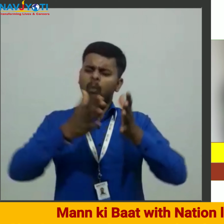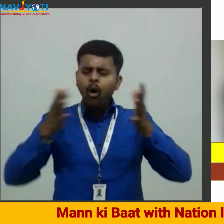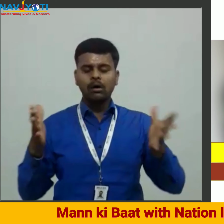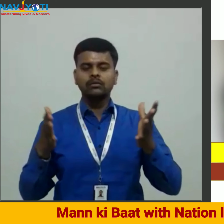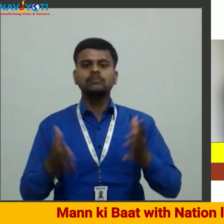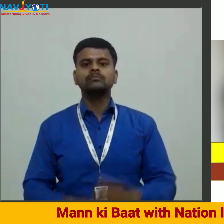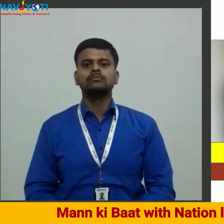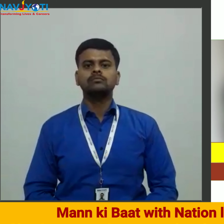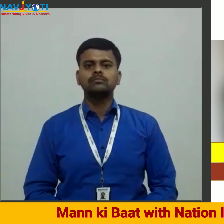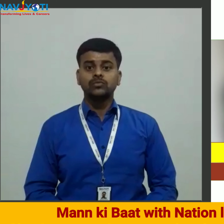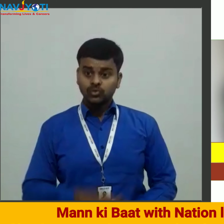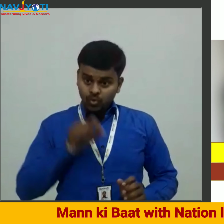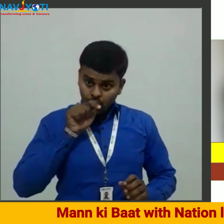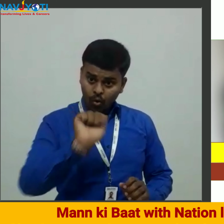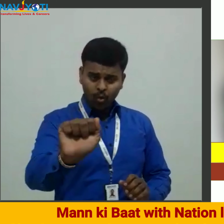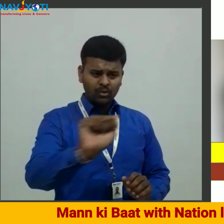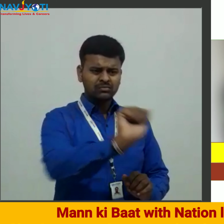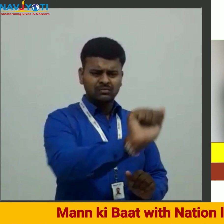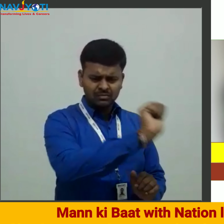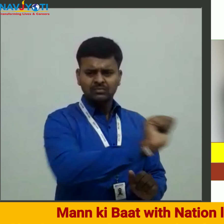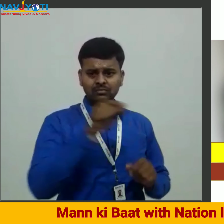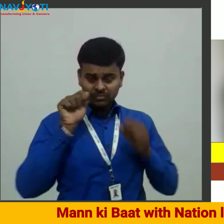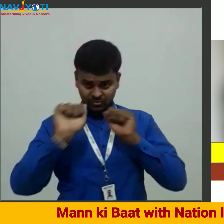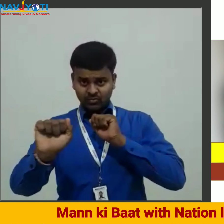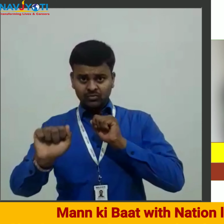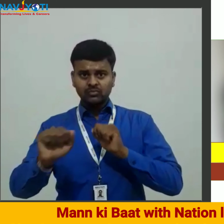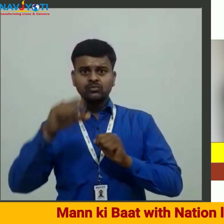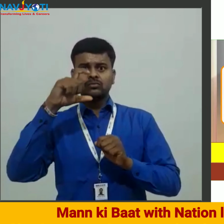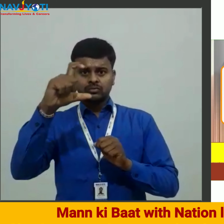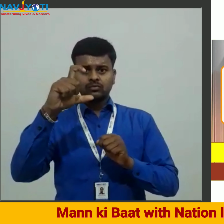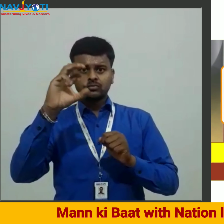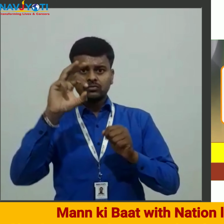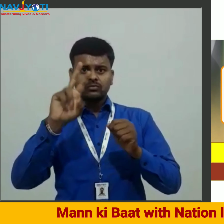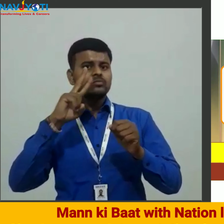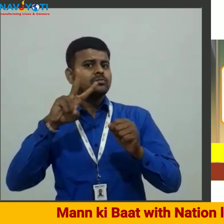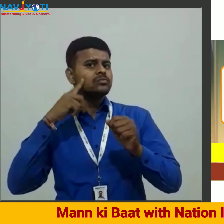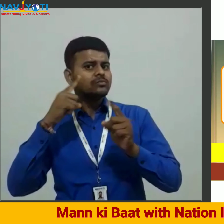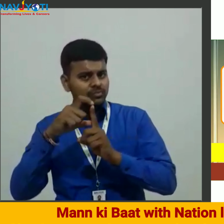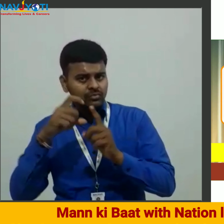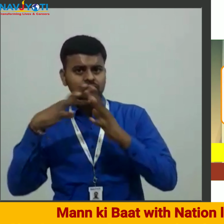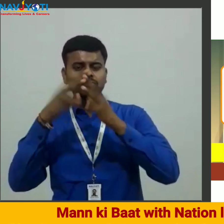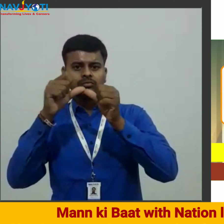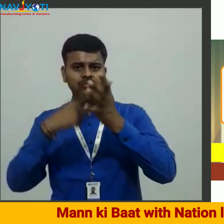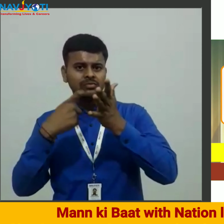में और उसकी पूर्ति में भी बहुत मदद कर रहे हैं। आप भी